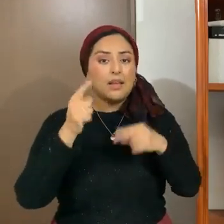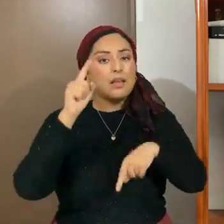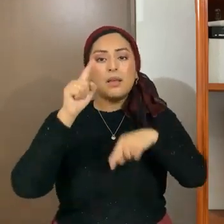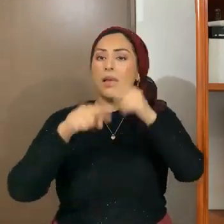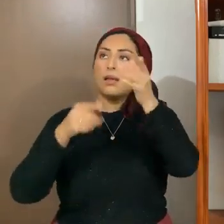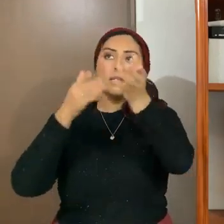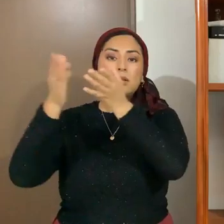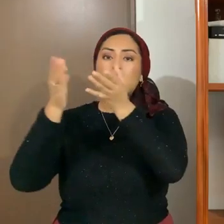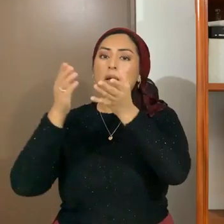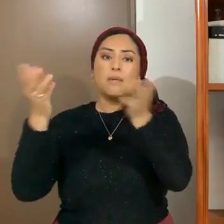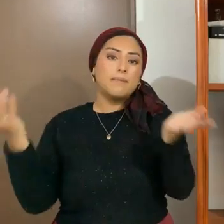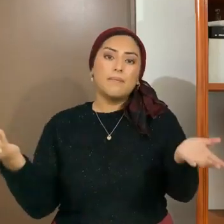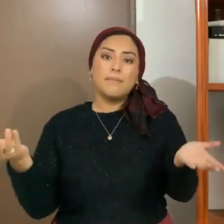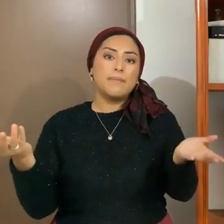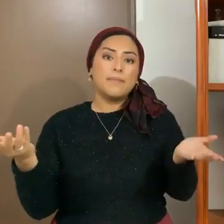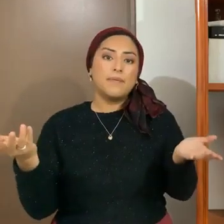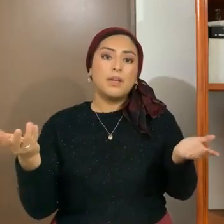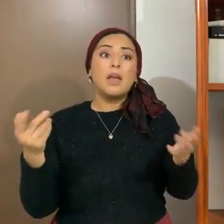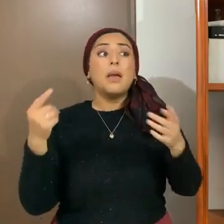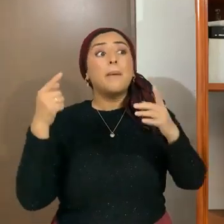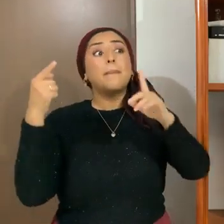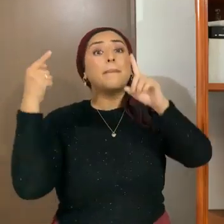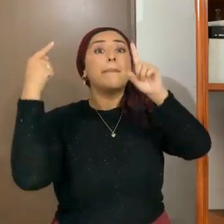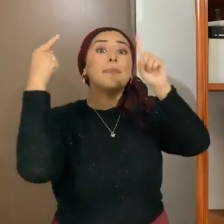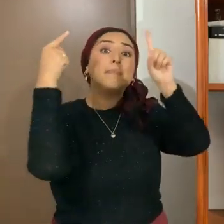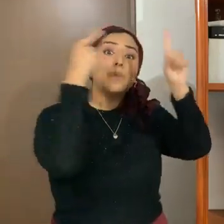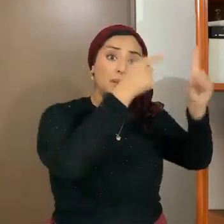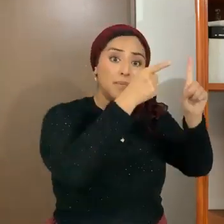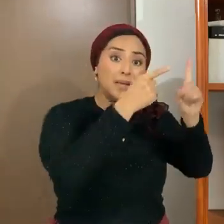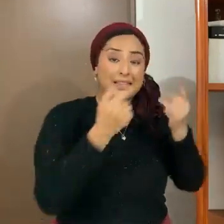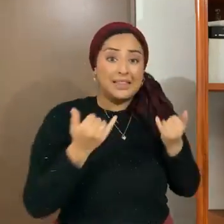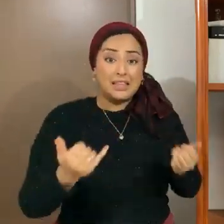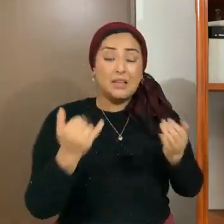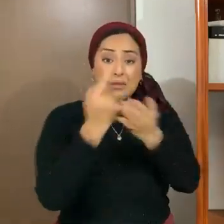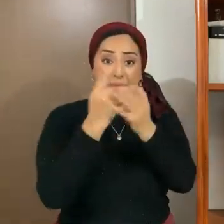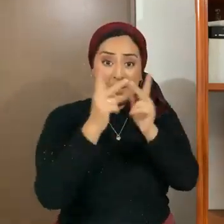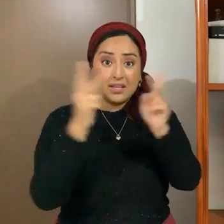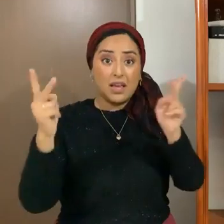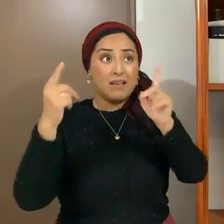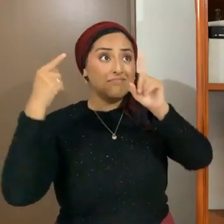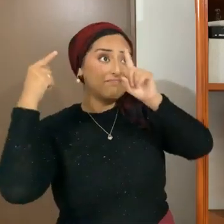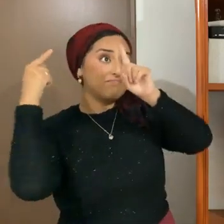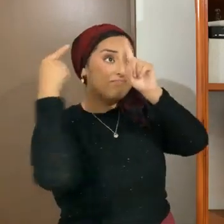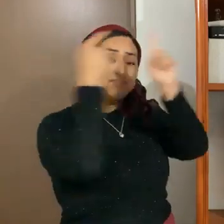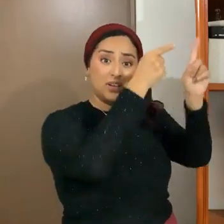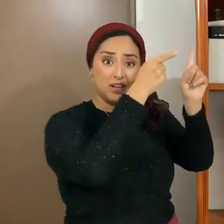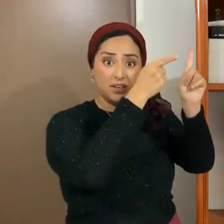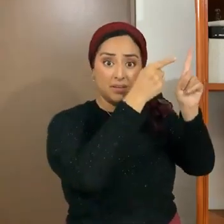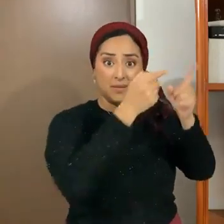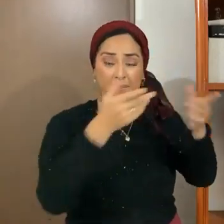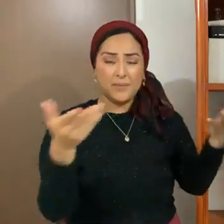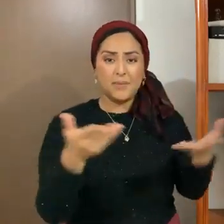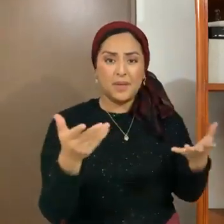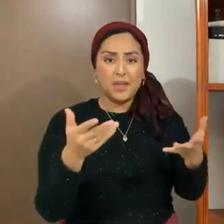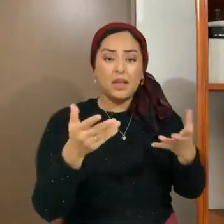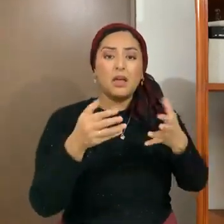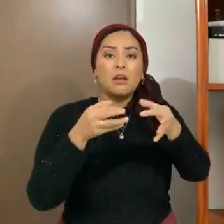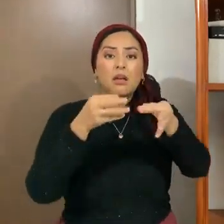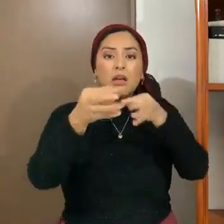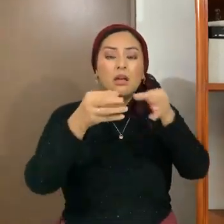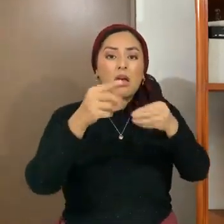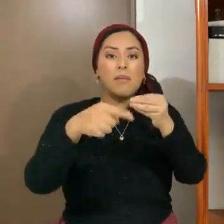la intención, el propósito fundamental de esta parashá y de esta haftará, y en el caso del libro de Shemot, es hablarnos